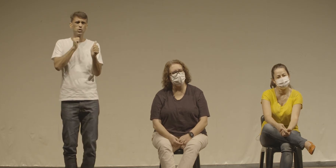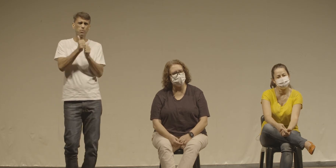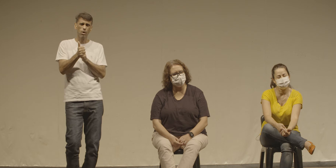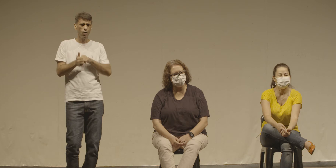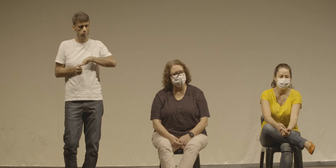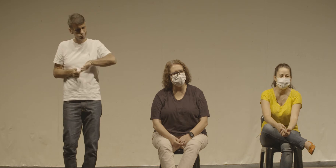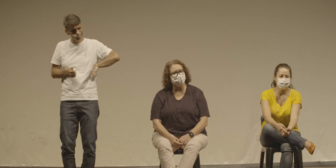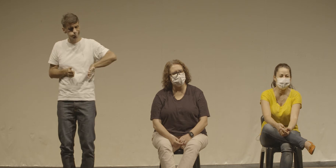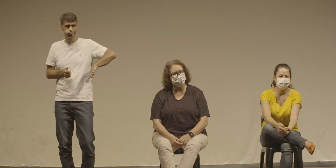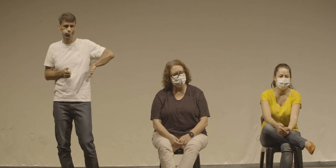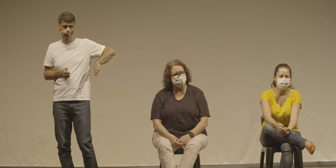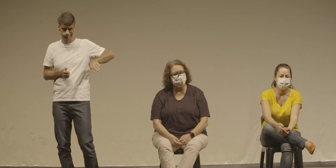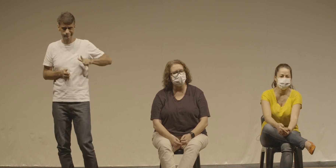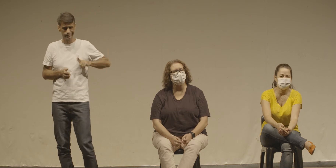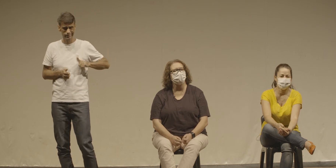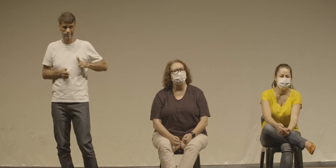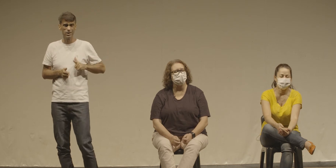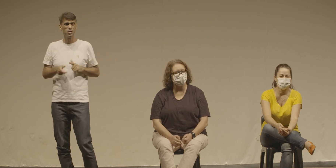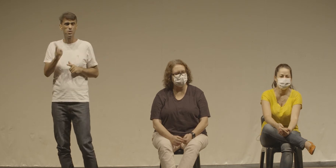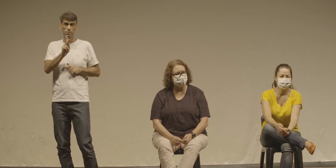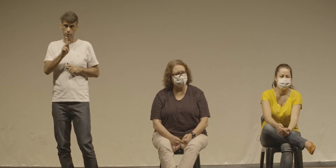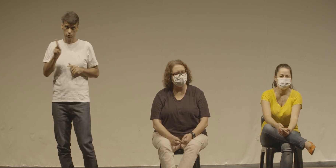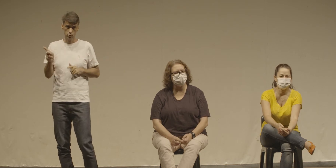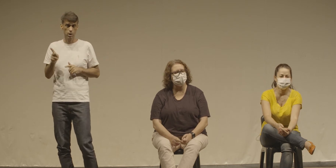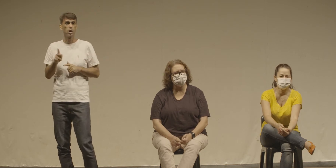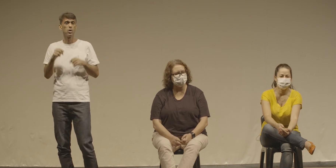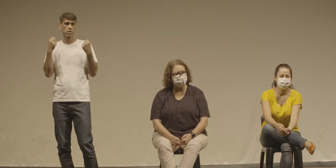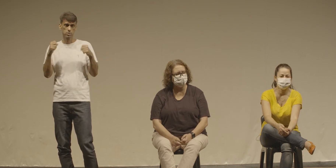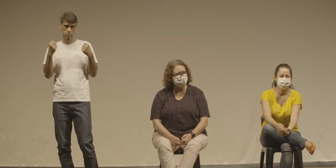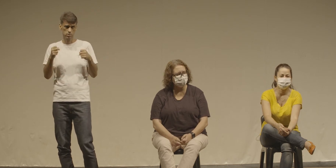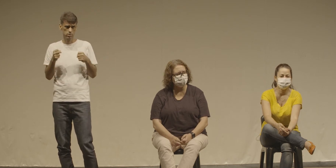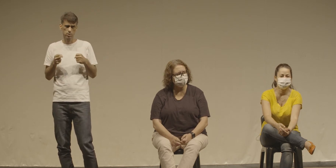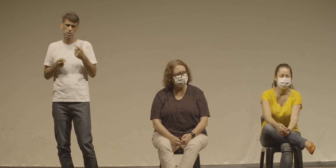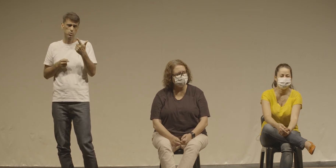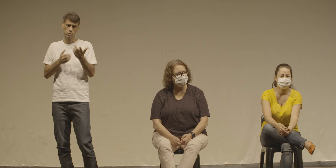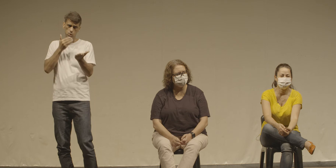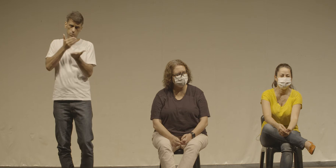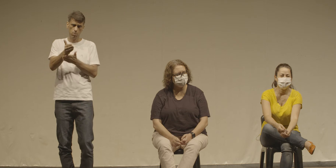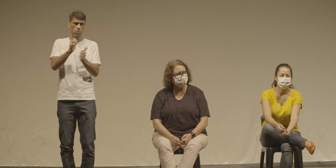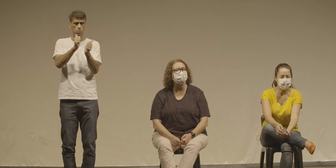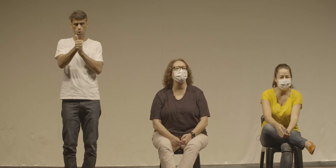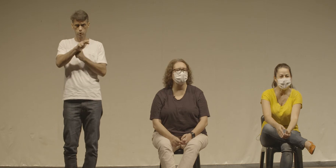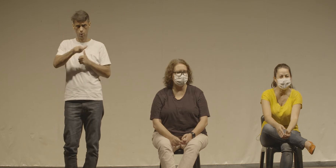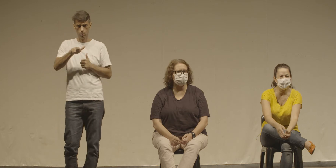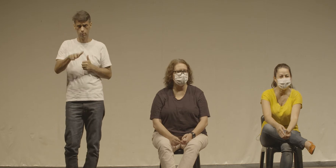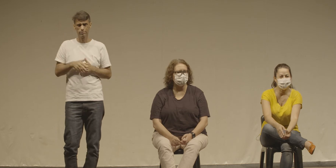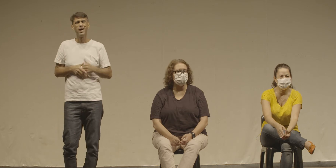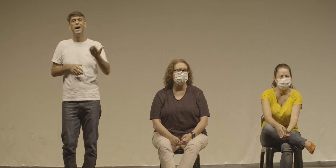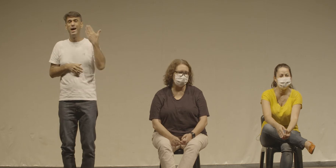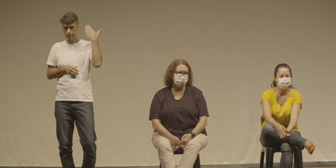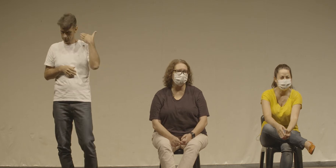fica mais de lado. Tem muitos professores que até dizem educação física escolar não é iniciação esportiva. Mas era,